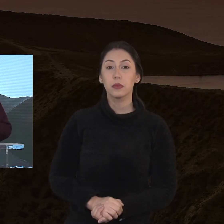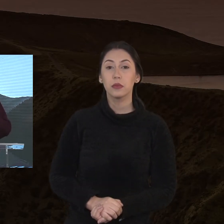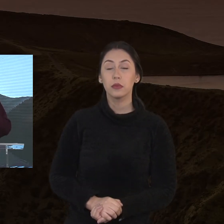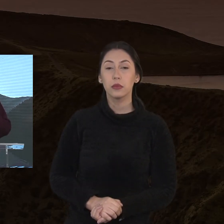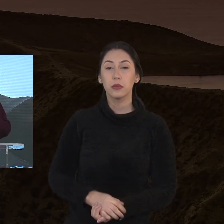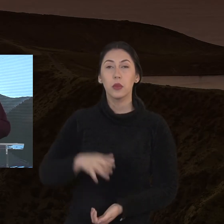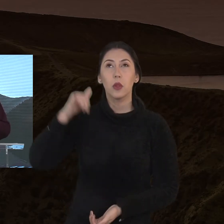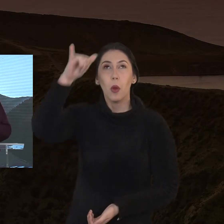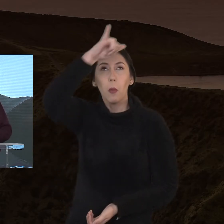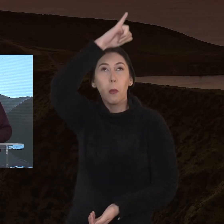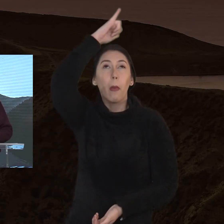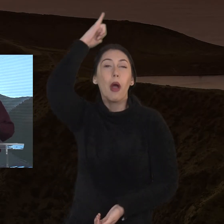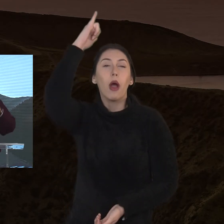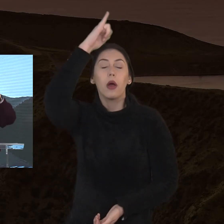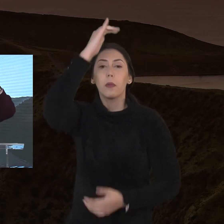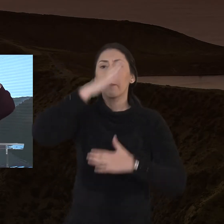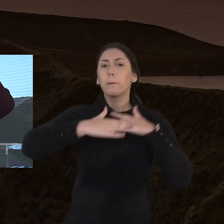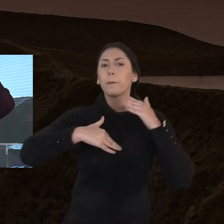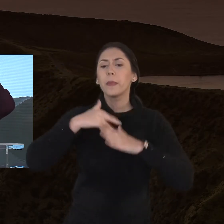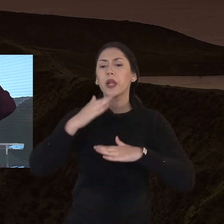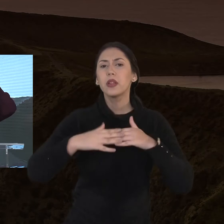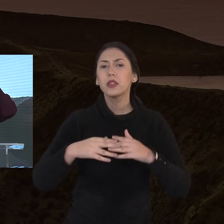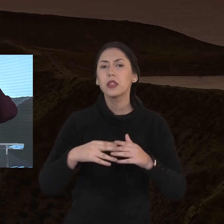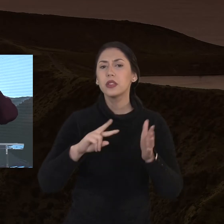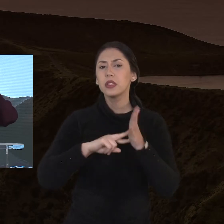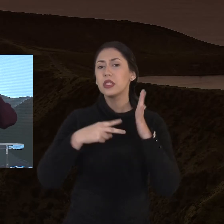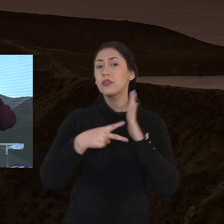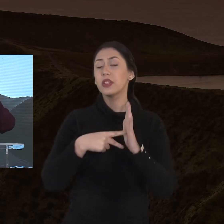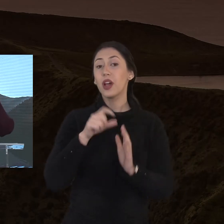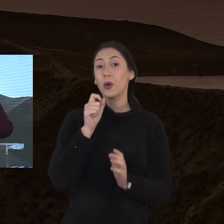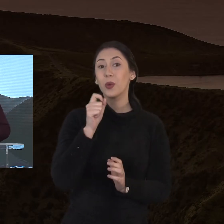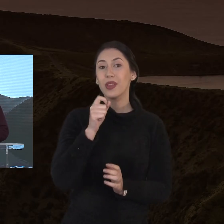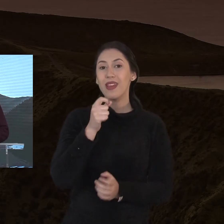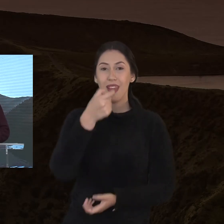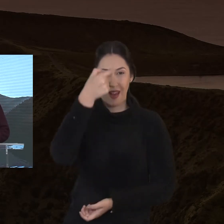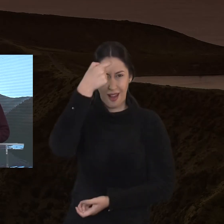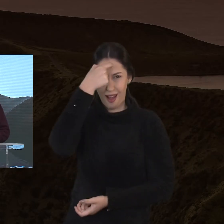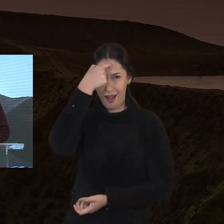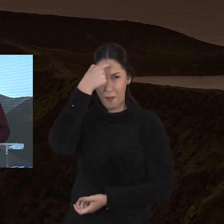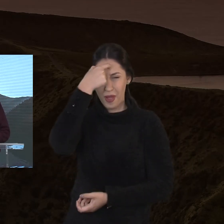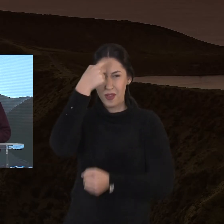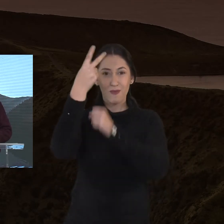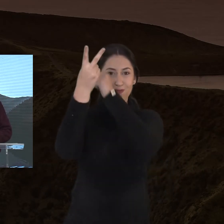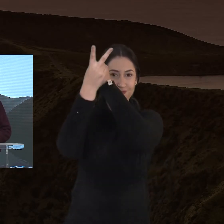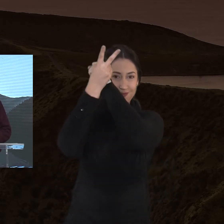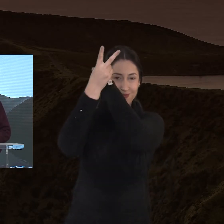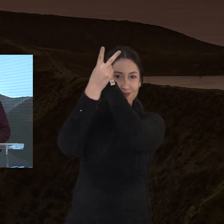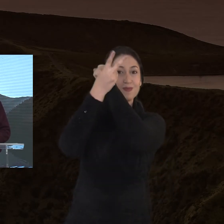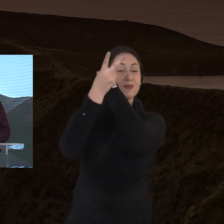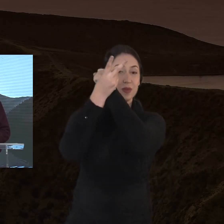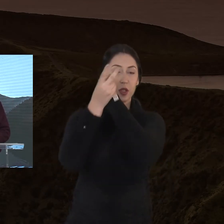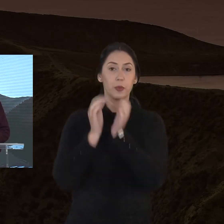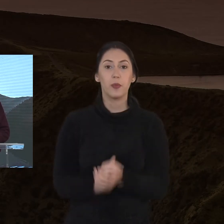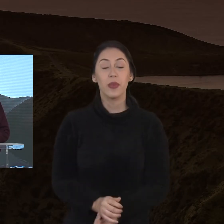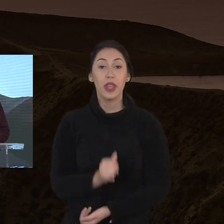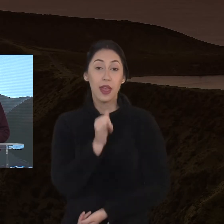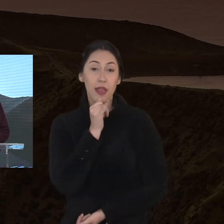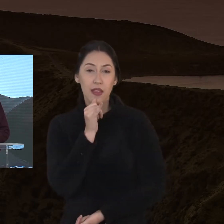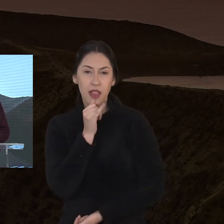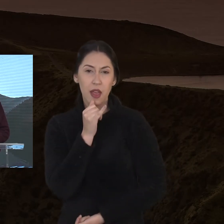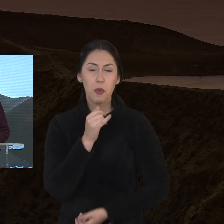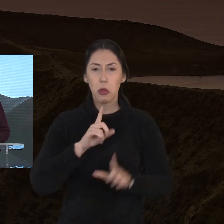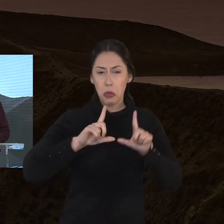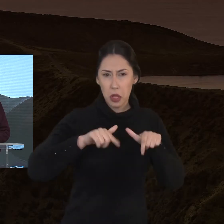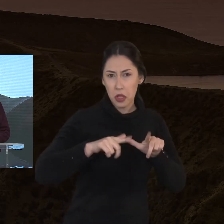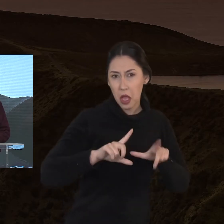óleo no aspecto prático é proteger a nossa cabeça daí nós usamos o exemplo das ovelhas a israel